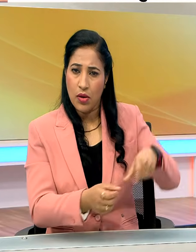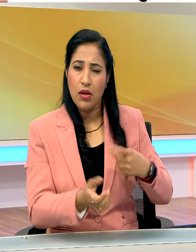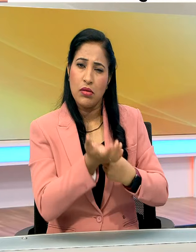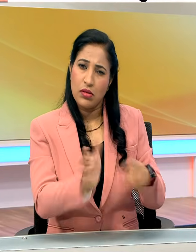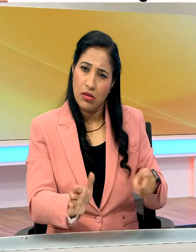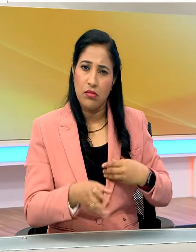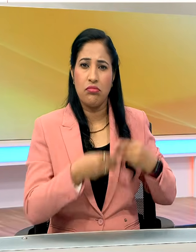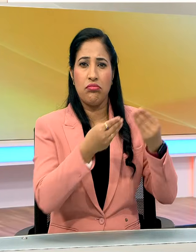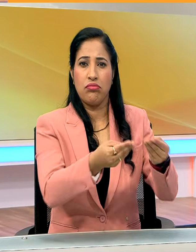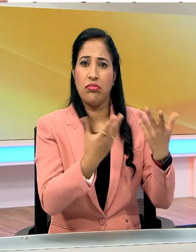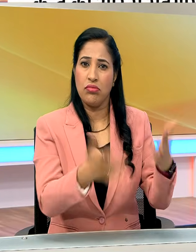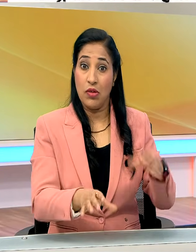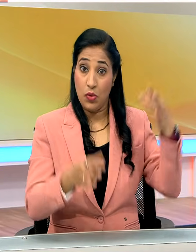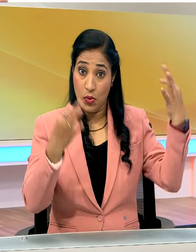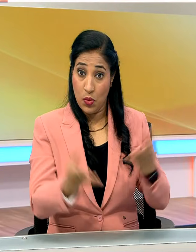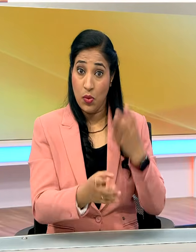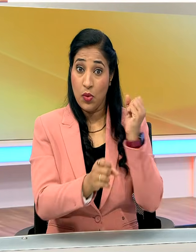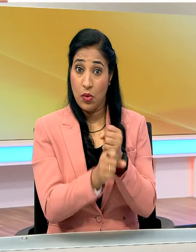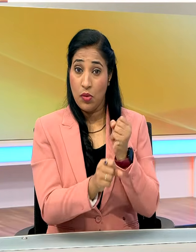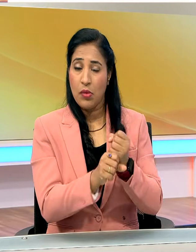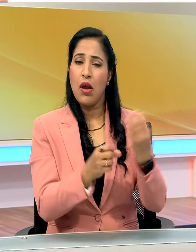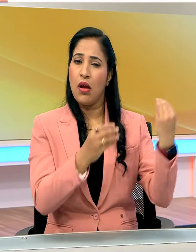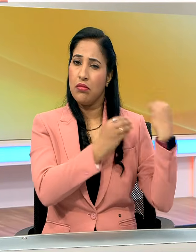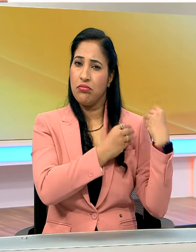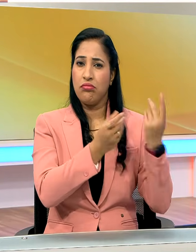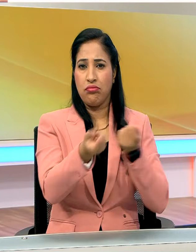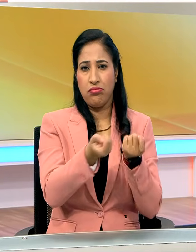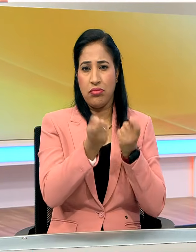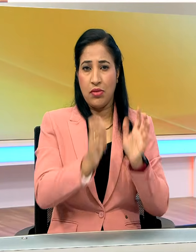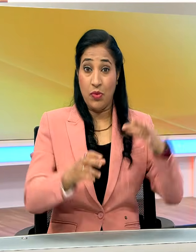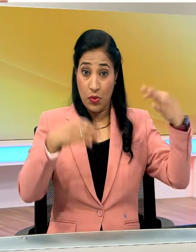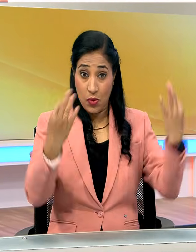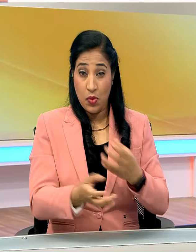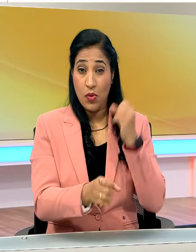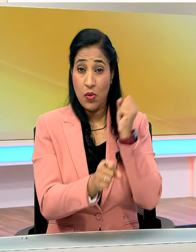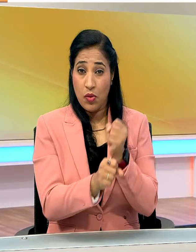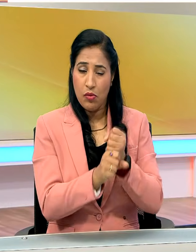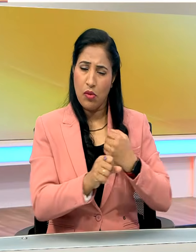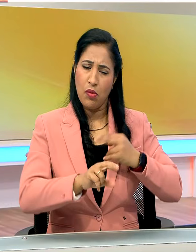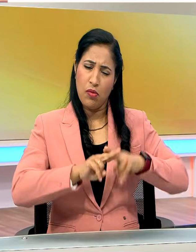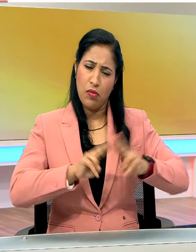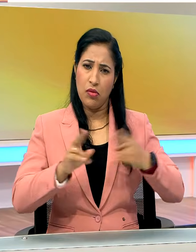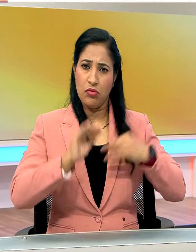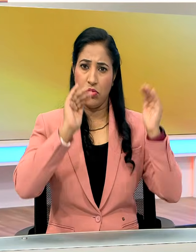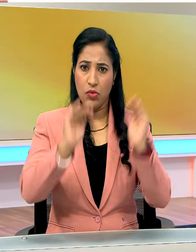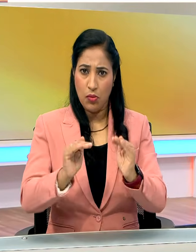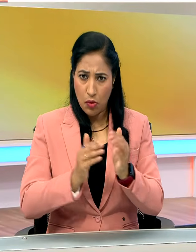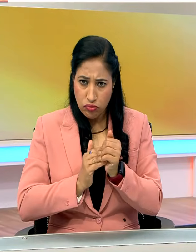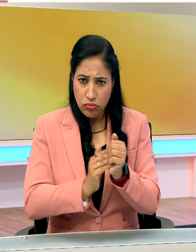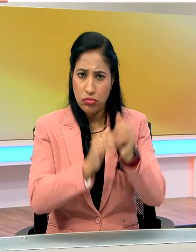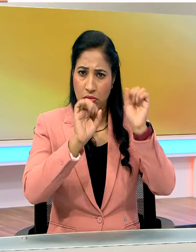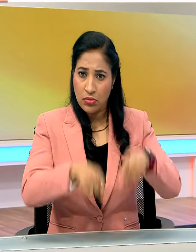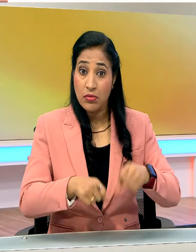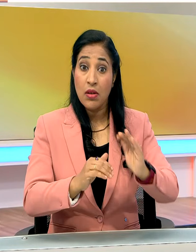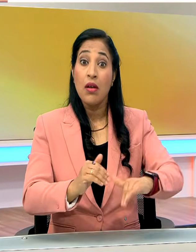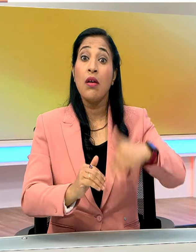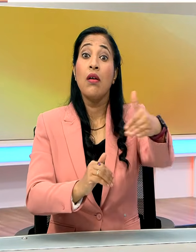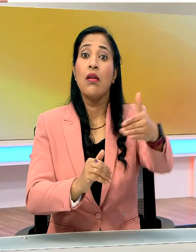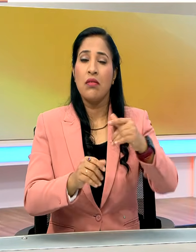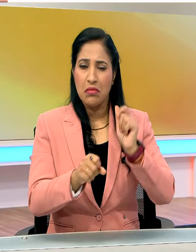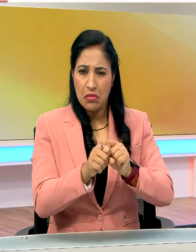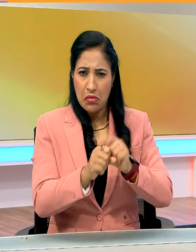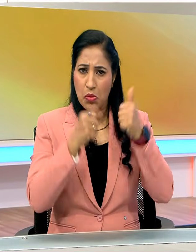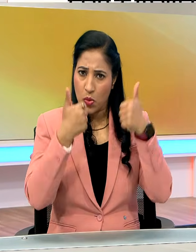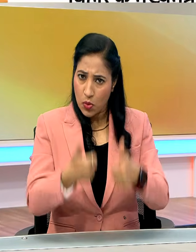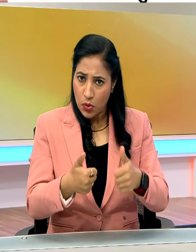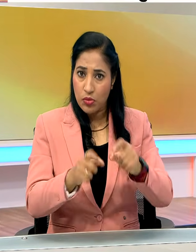दिया। अब नई सरकार यहाँ का काम देखेगी। नई सरकार को मेरा पूरा सहयोग एवं मार्गदर्शन रहेगा। आगे भी बहुत अच्छा काम